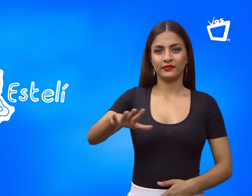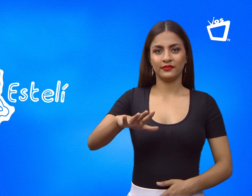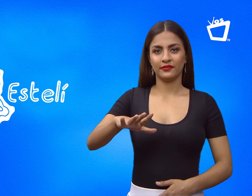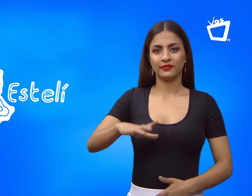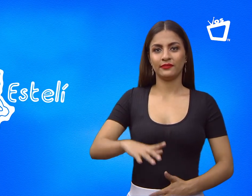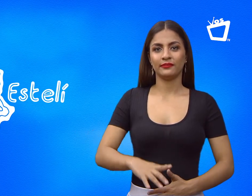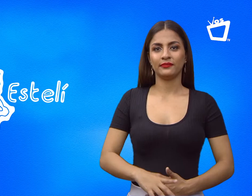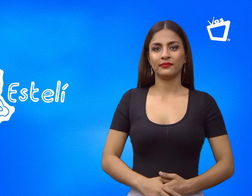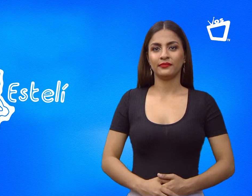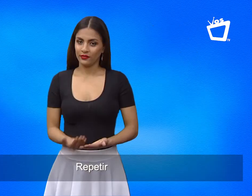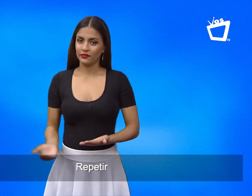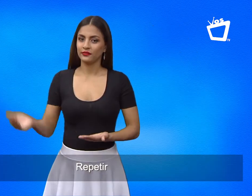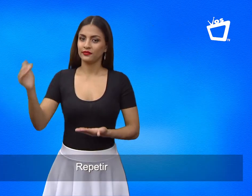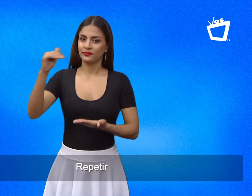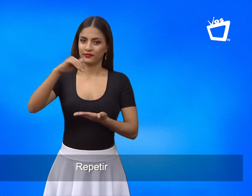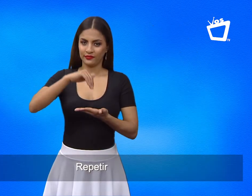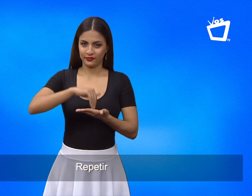Estelí. Repetir.